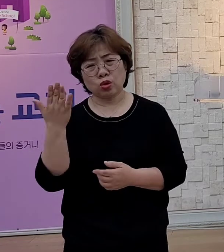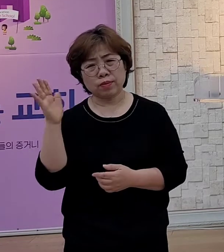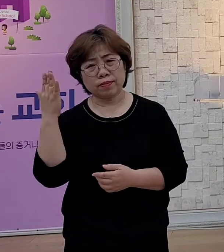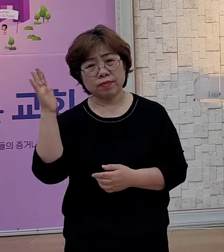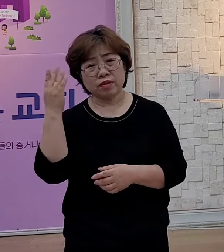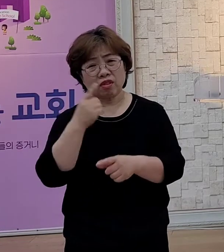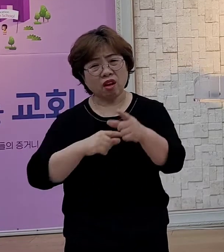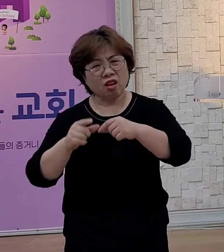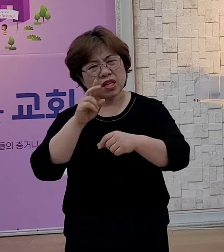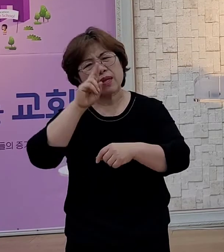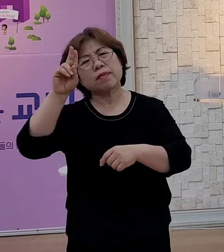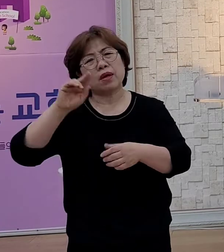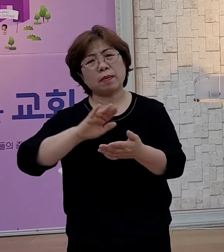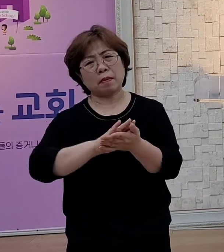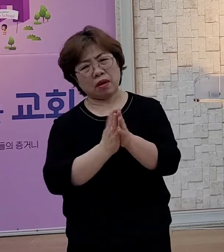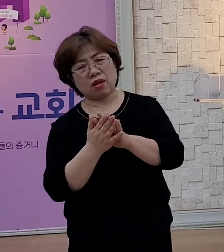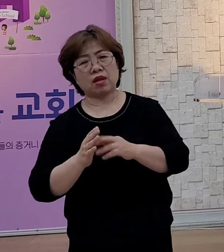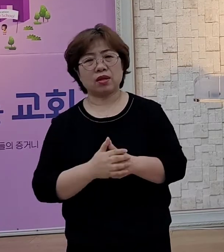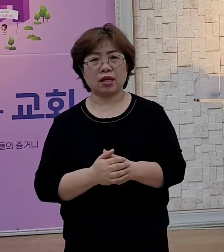시대를 뭐라고 하는지 아세요?